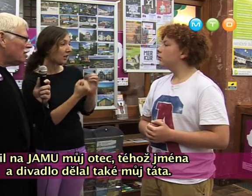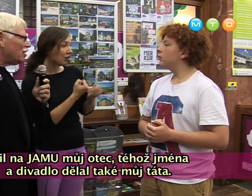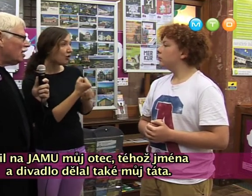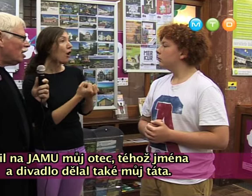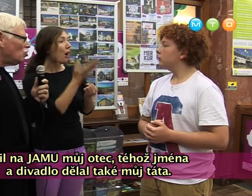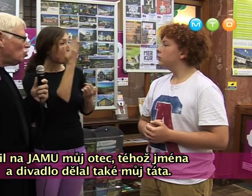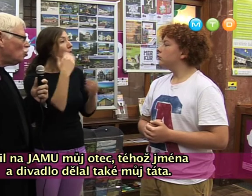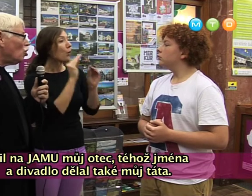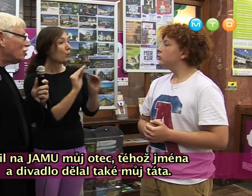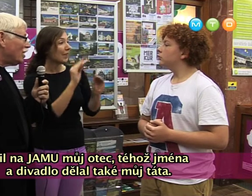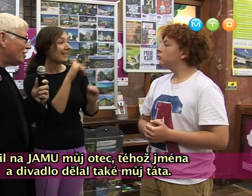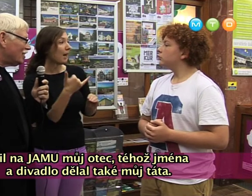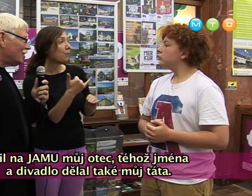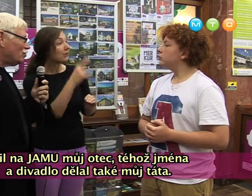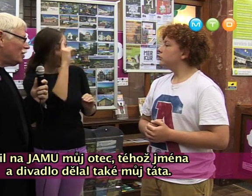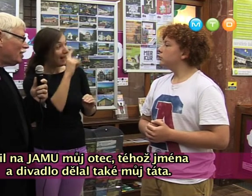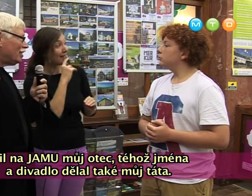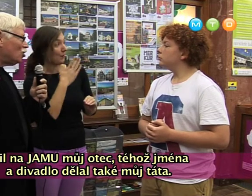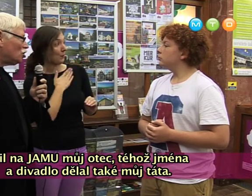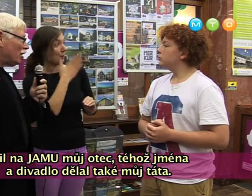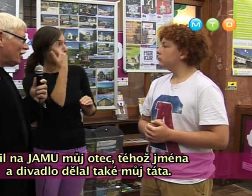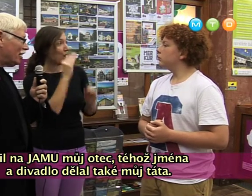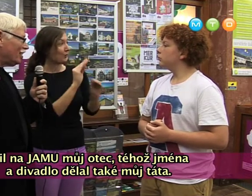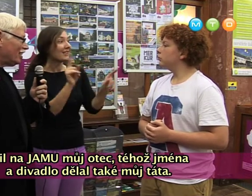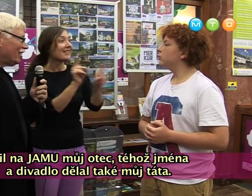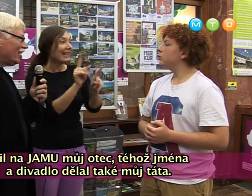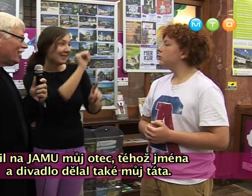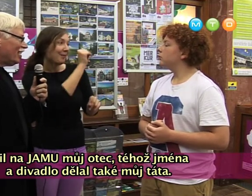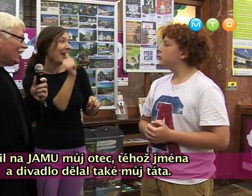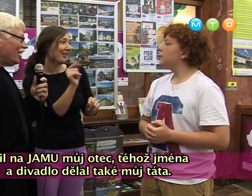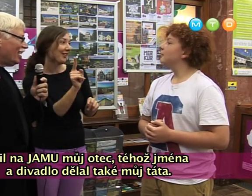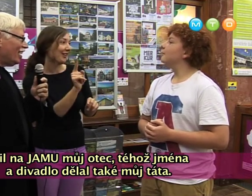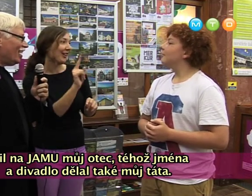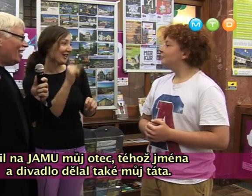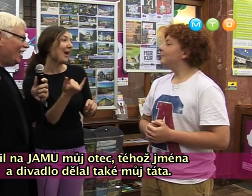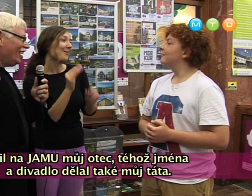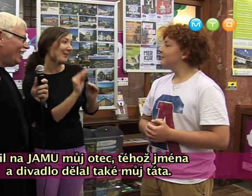Učil na JAMU můj otec, téhož jména,